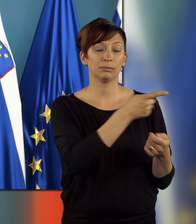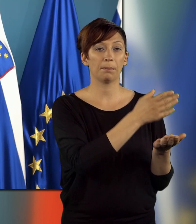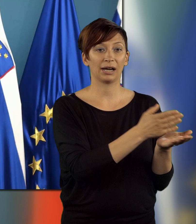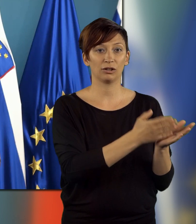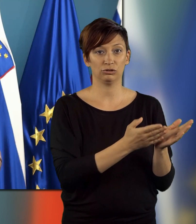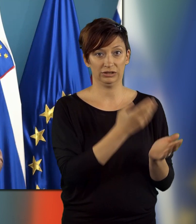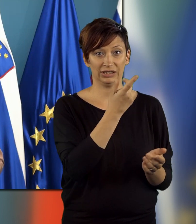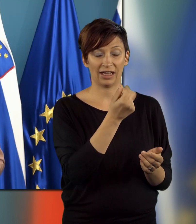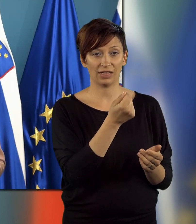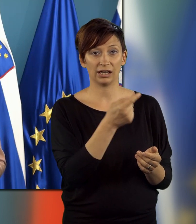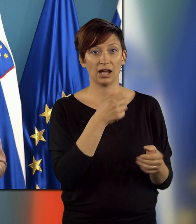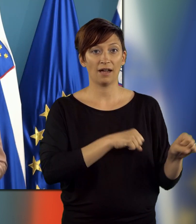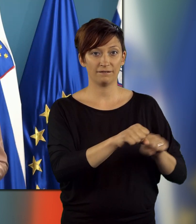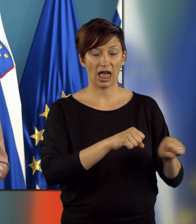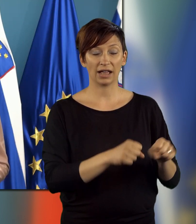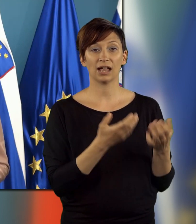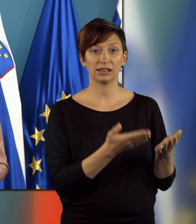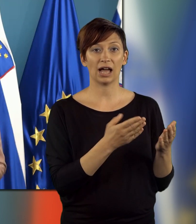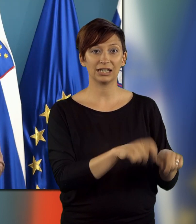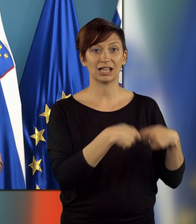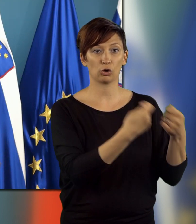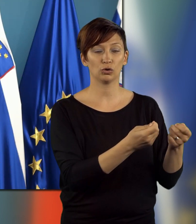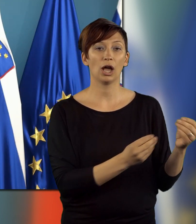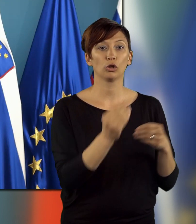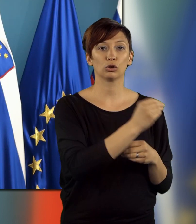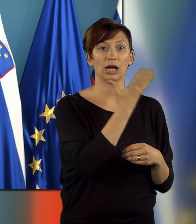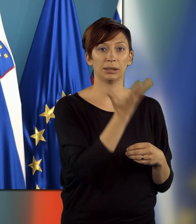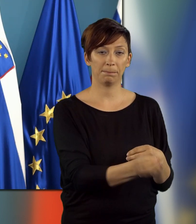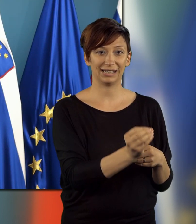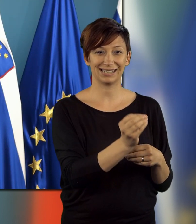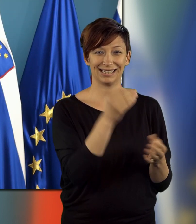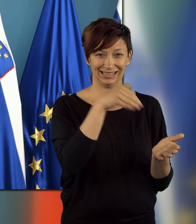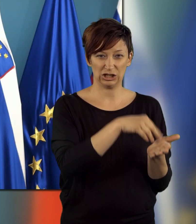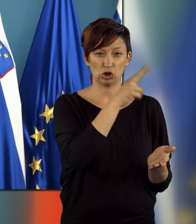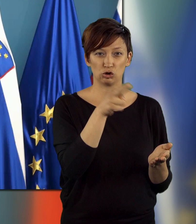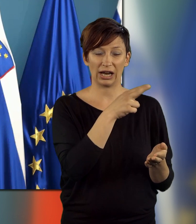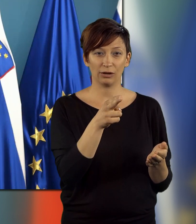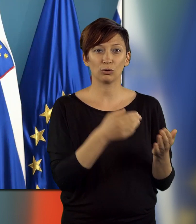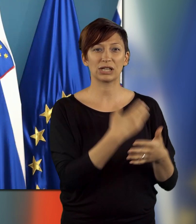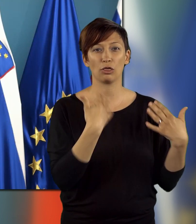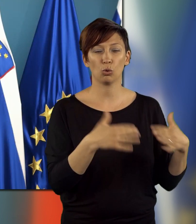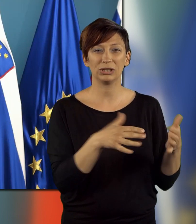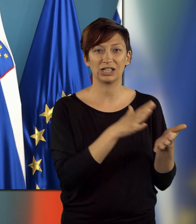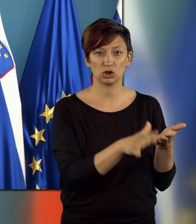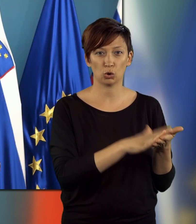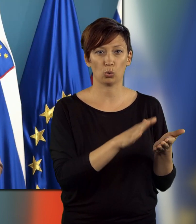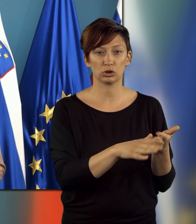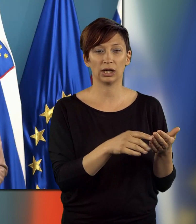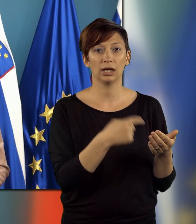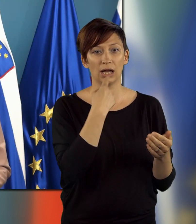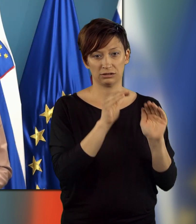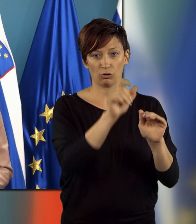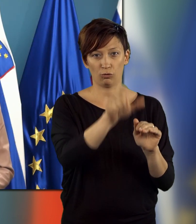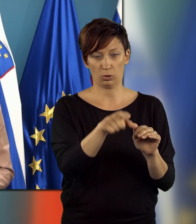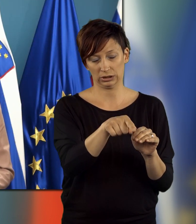razporeditvami lahko rečem, da je vlada danes zagotovila dodatnih 50 tisoč evrov za nujne stroške zagovornika